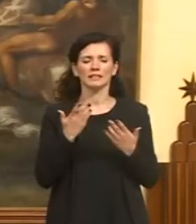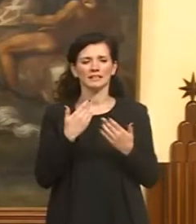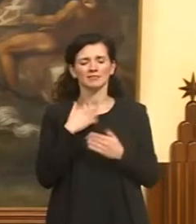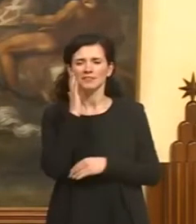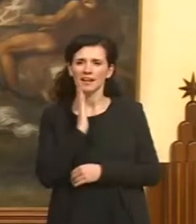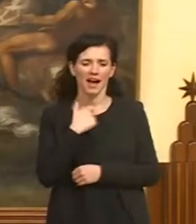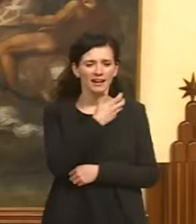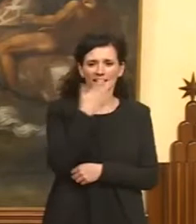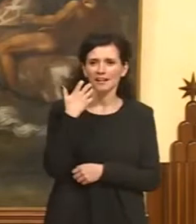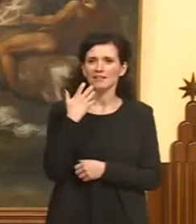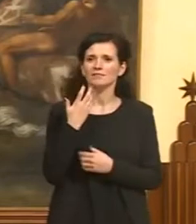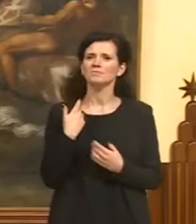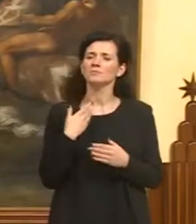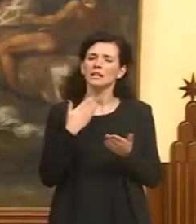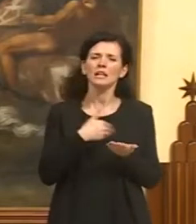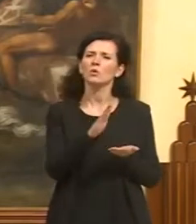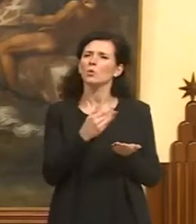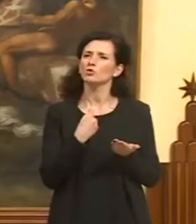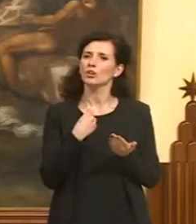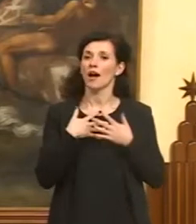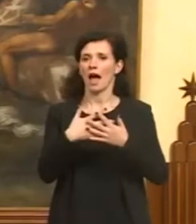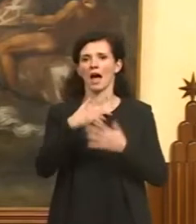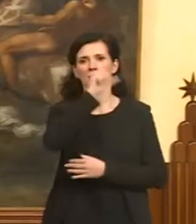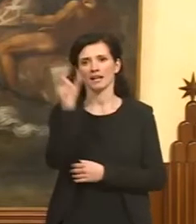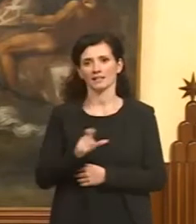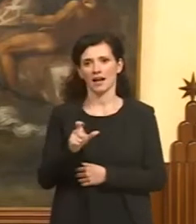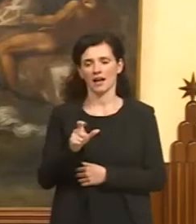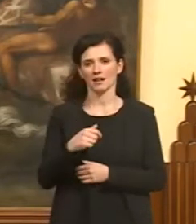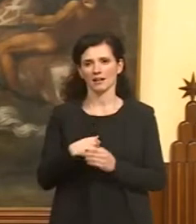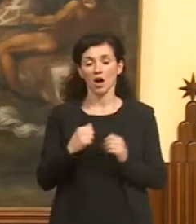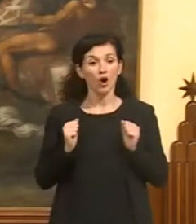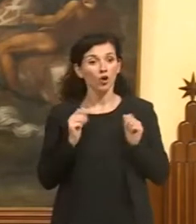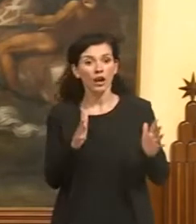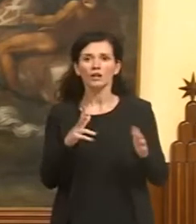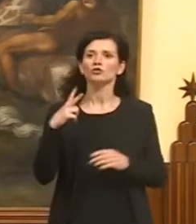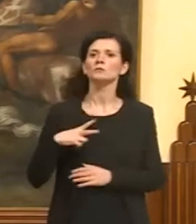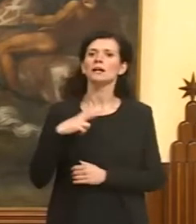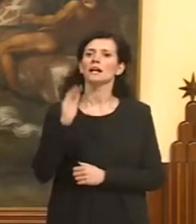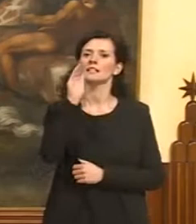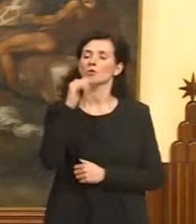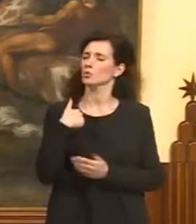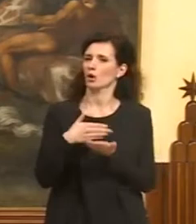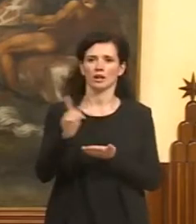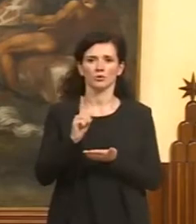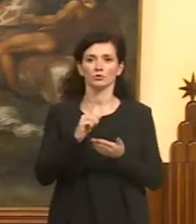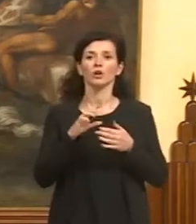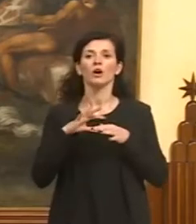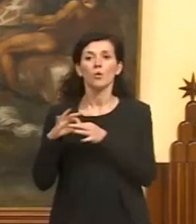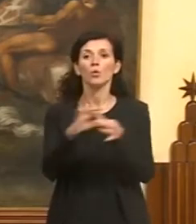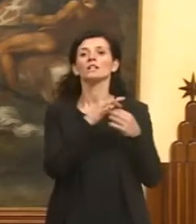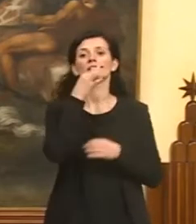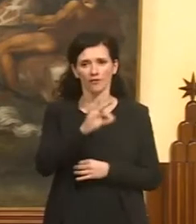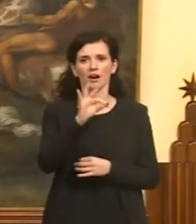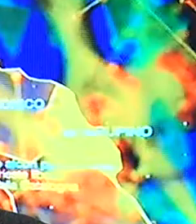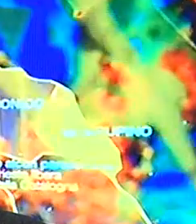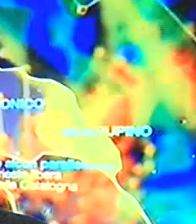amiamo l'Italia, ma non rinunciamo al coraggio e alla speranza nel futuro. Uniti ce la faremo.